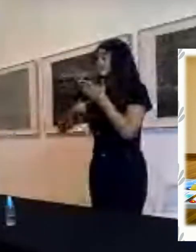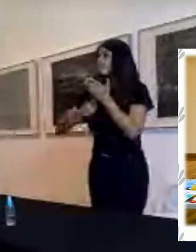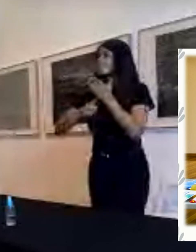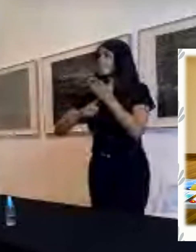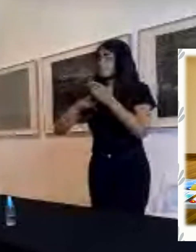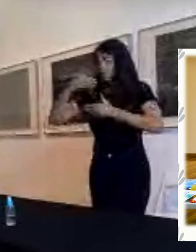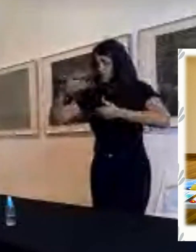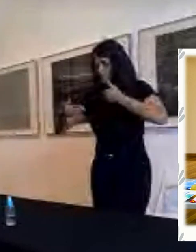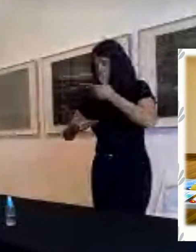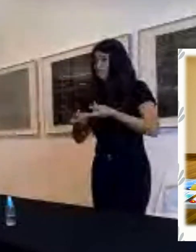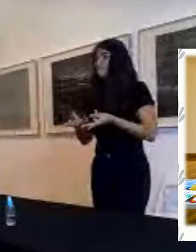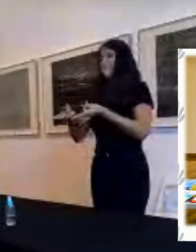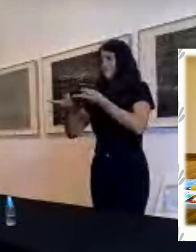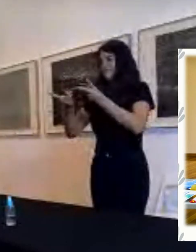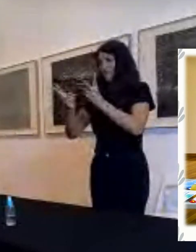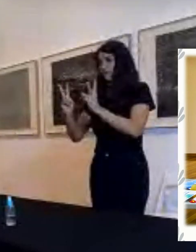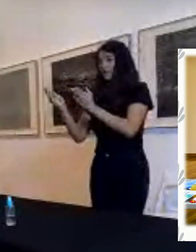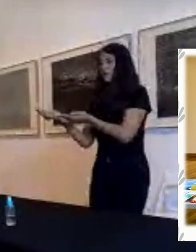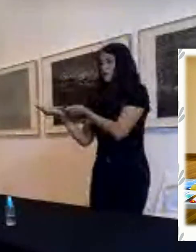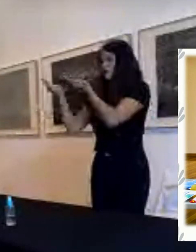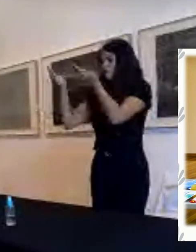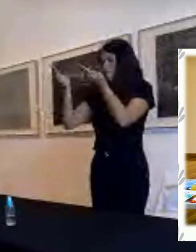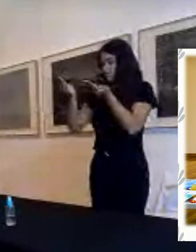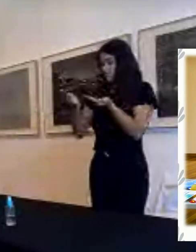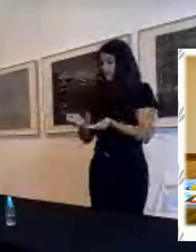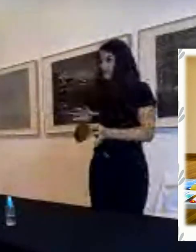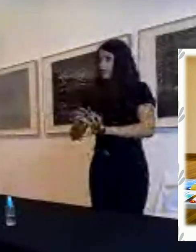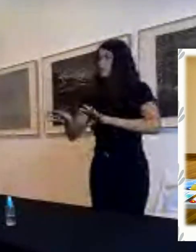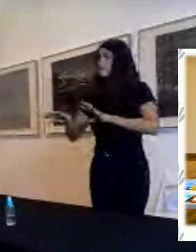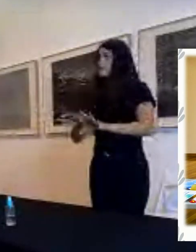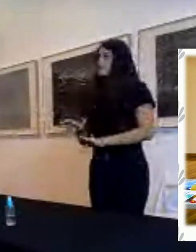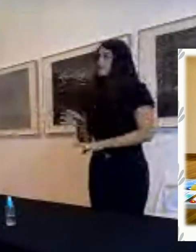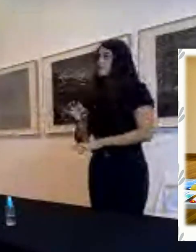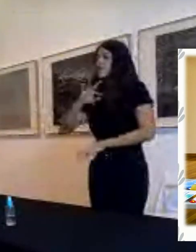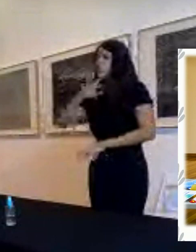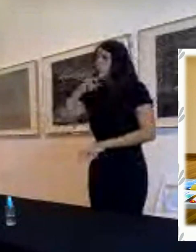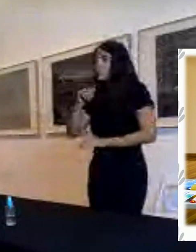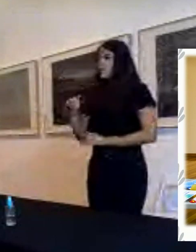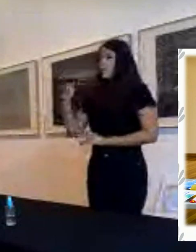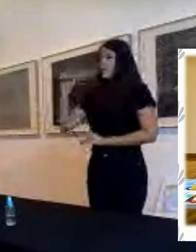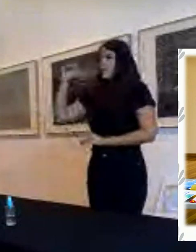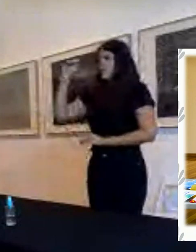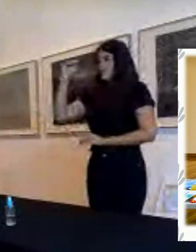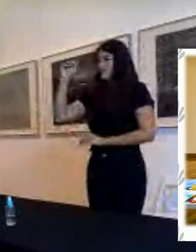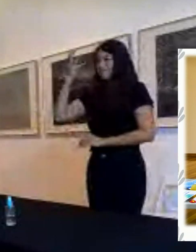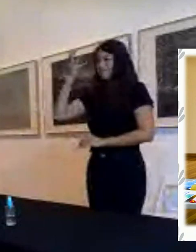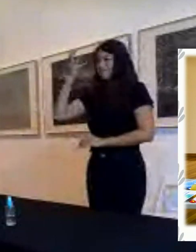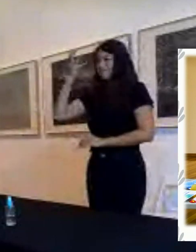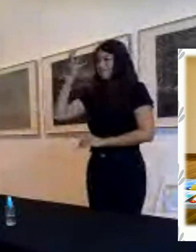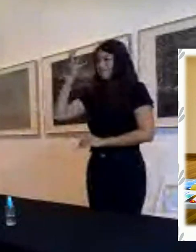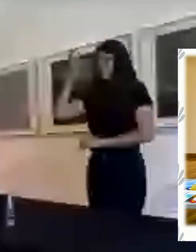tecnología, nos permite traer cosas que los adultos mayores no comprendemos, que para